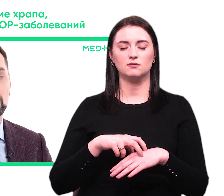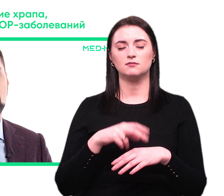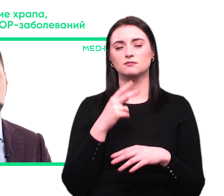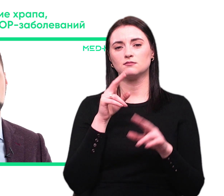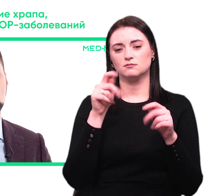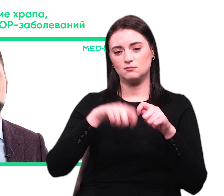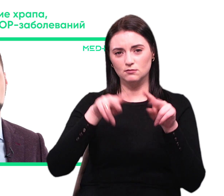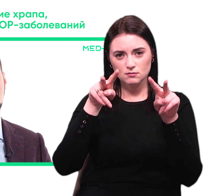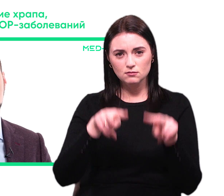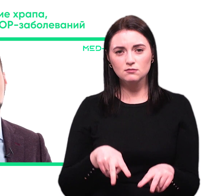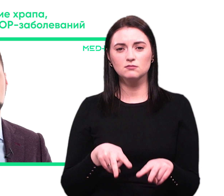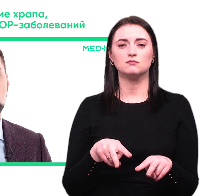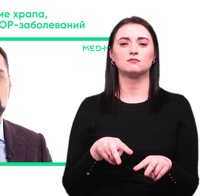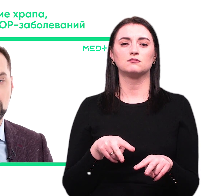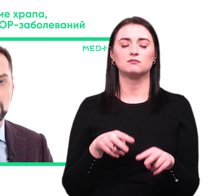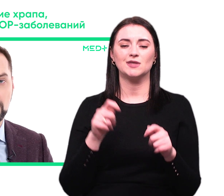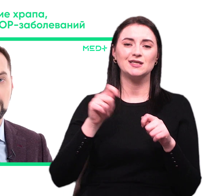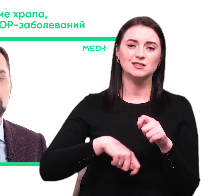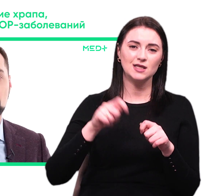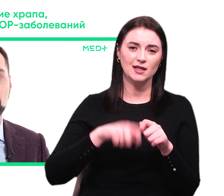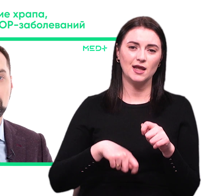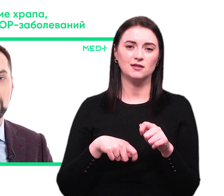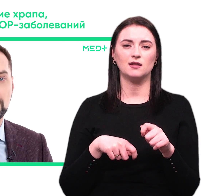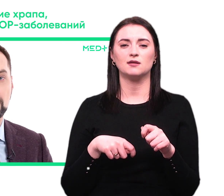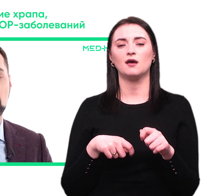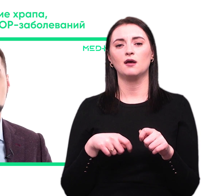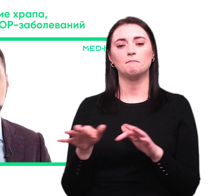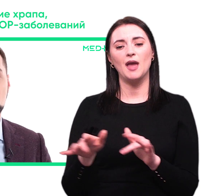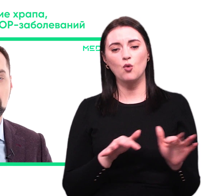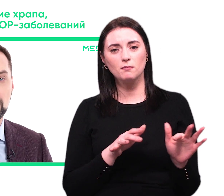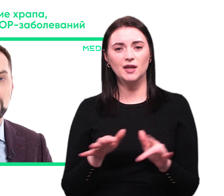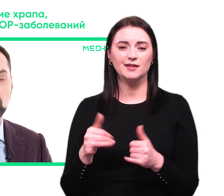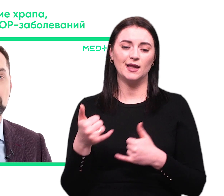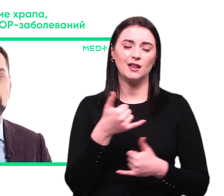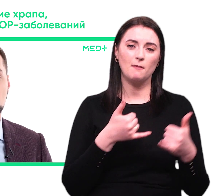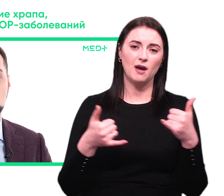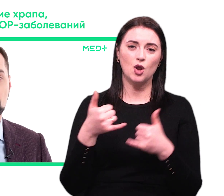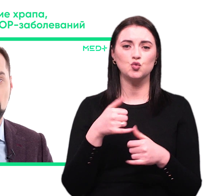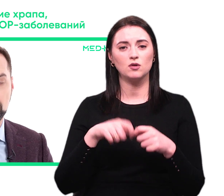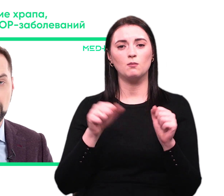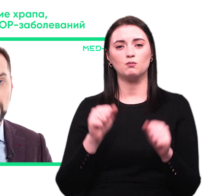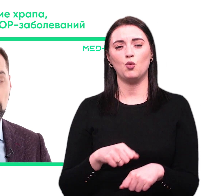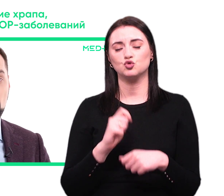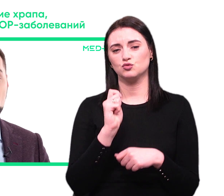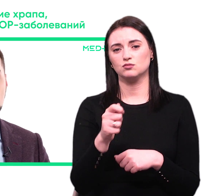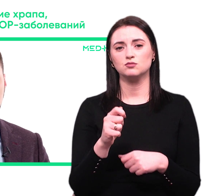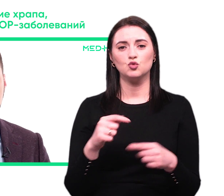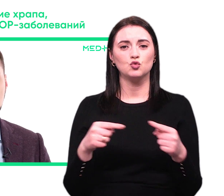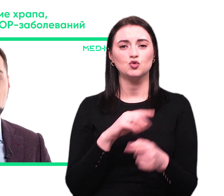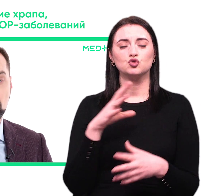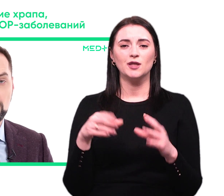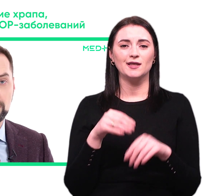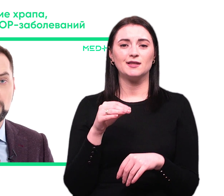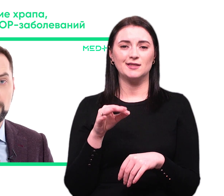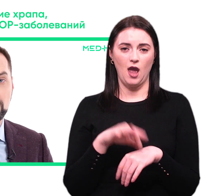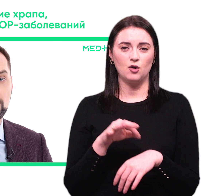осмотра, отоларингологических исследований, диагностических мероприятий или лабораторных исследований может поставить точный диагноз. Но на своем